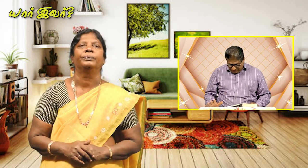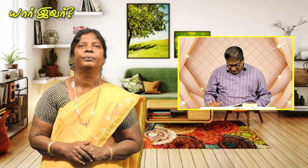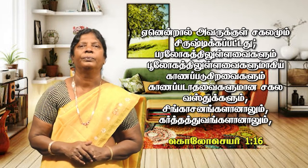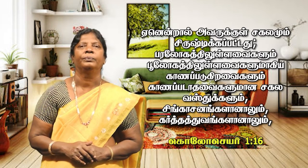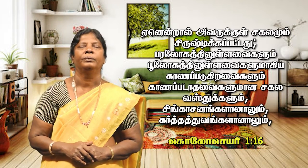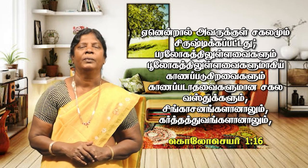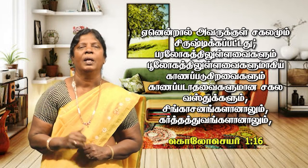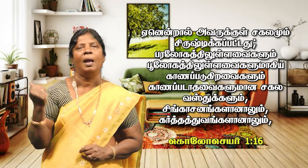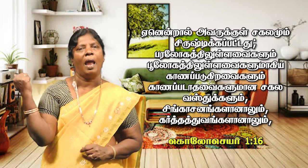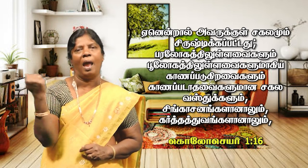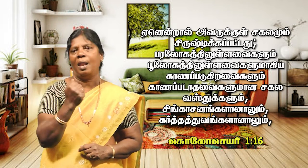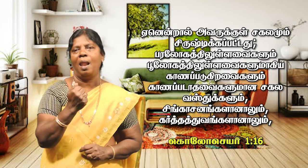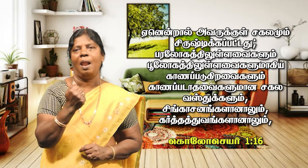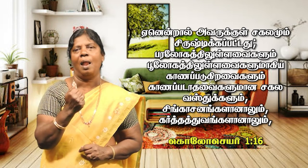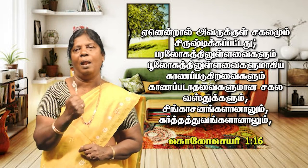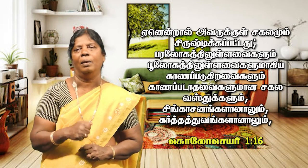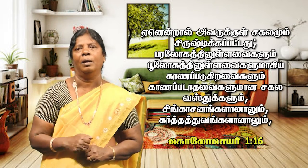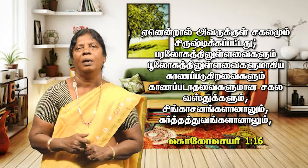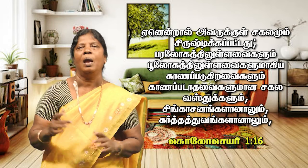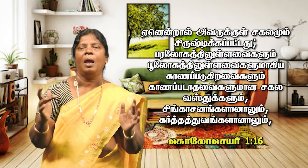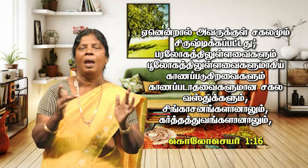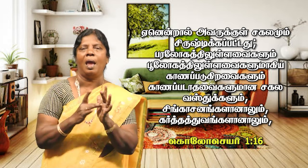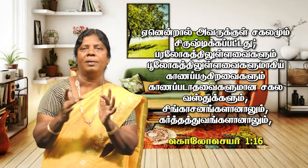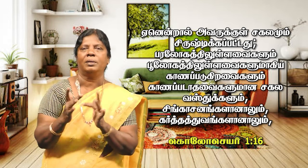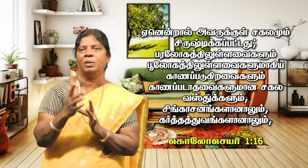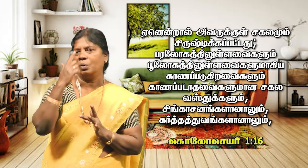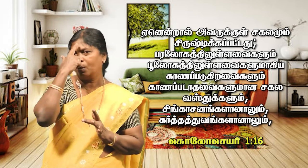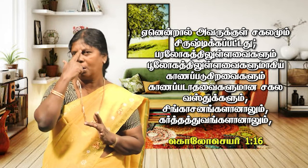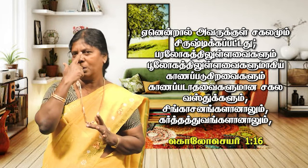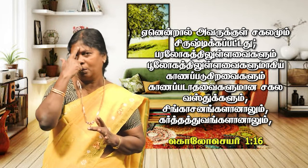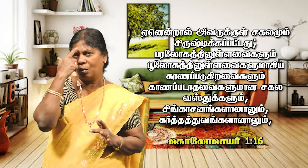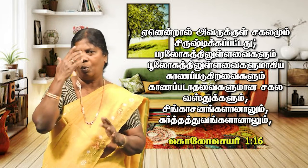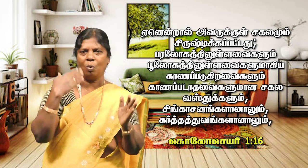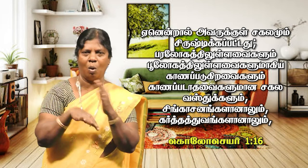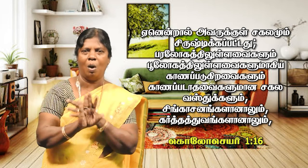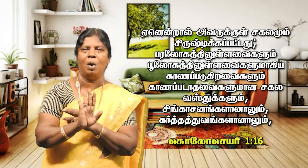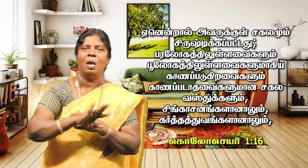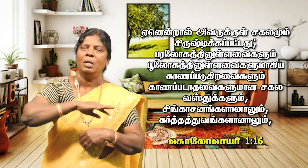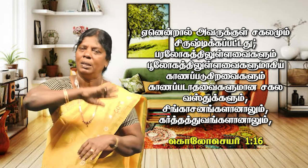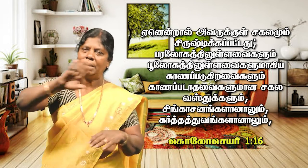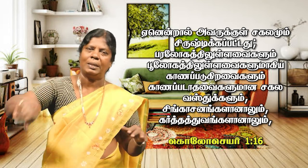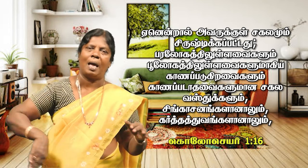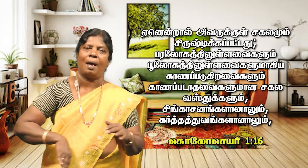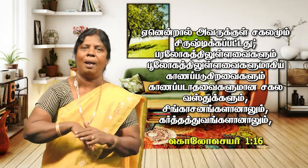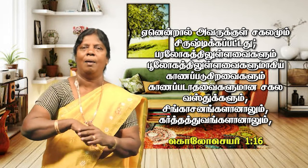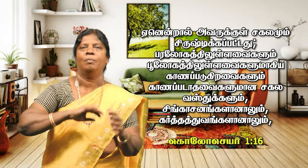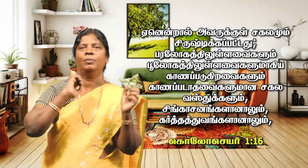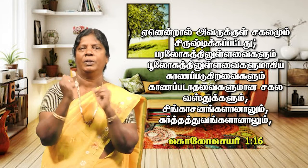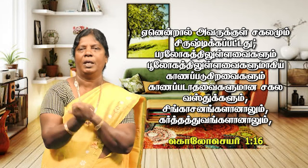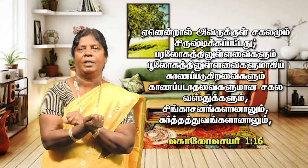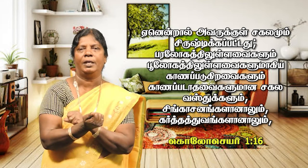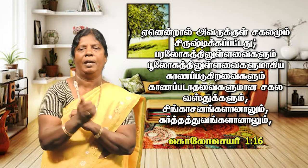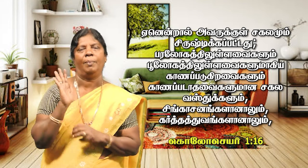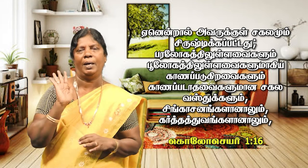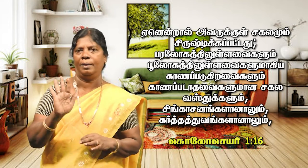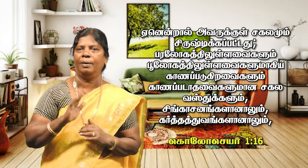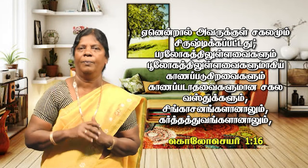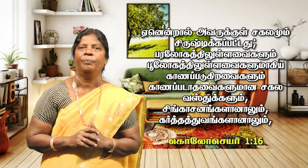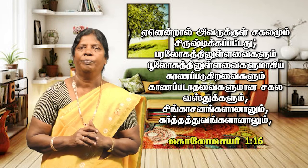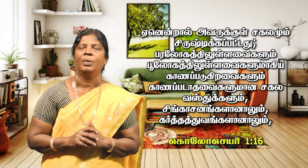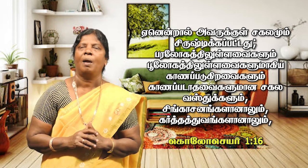கவனியுங்கள். ஏனென்றால் இயேசு கிறிஸ்துவுக்குள் சகலமும்